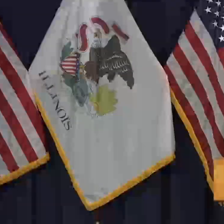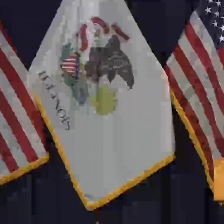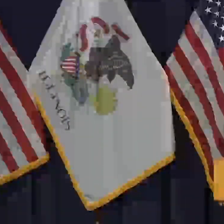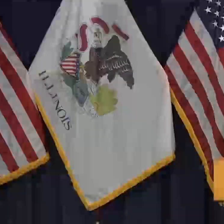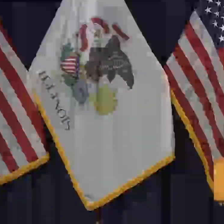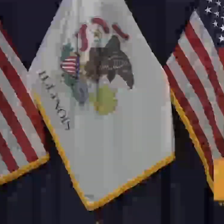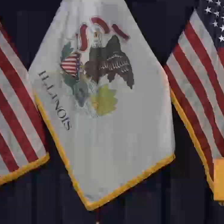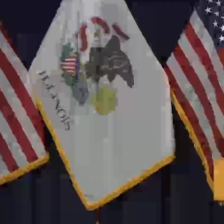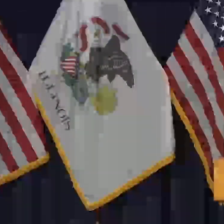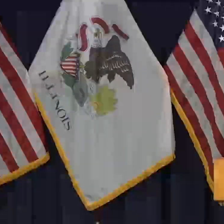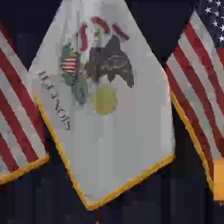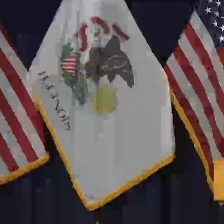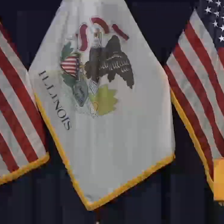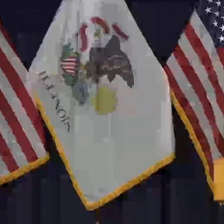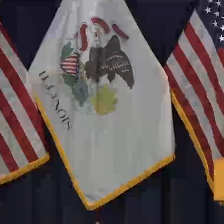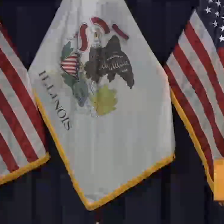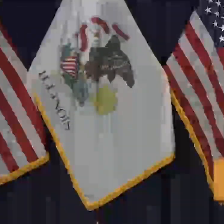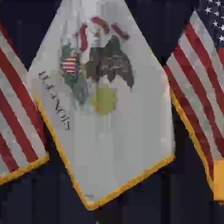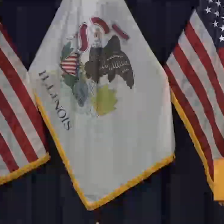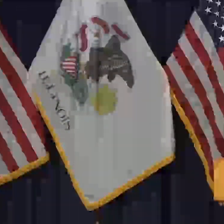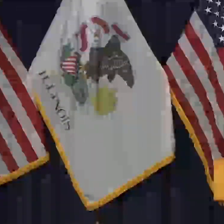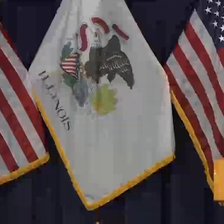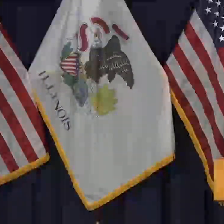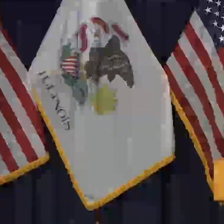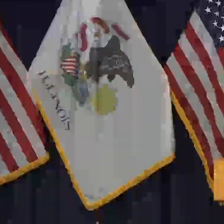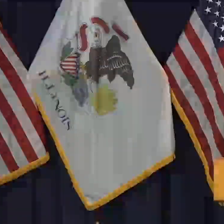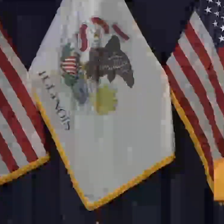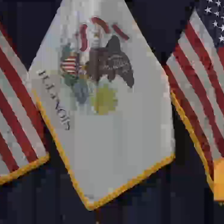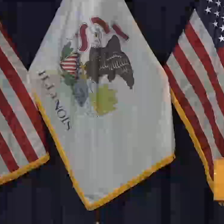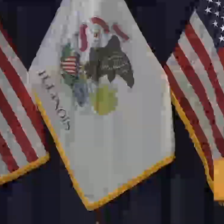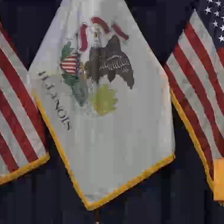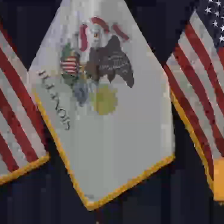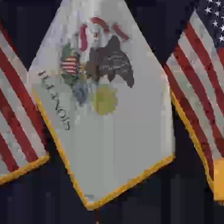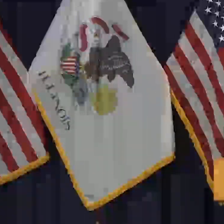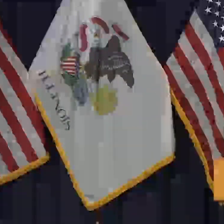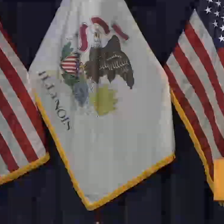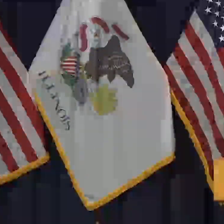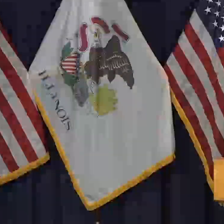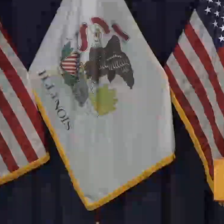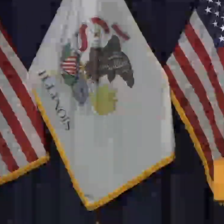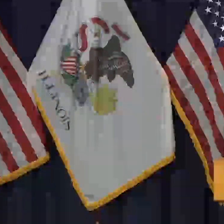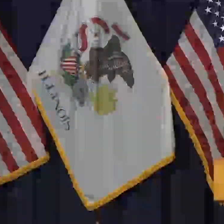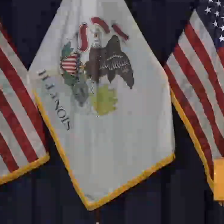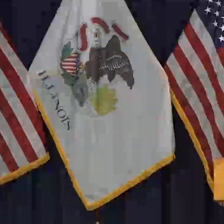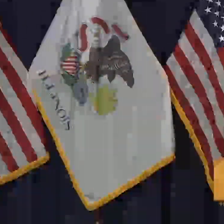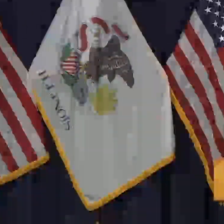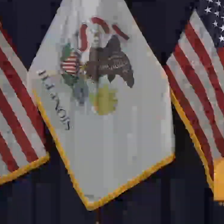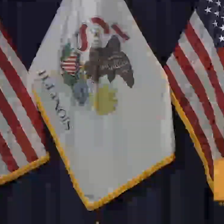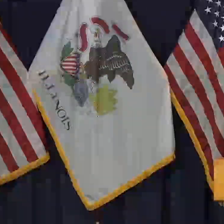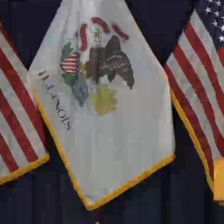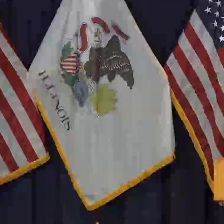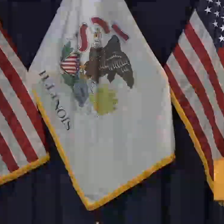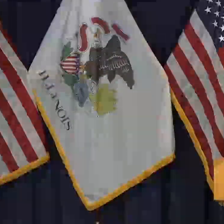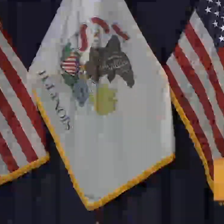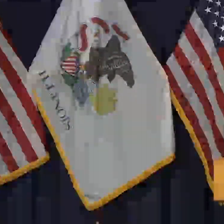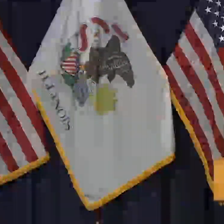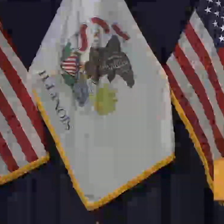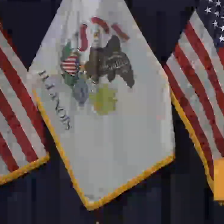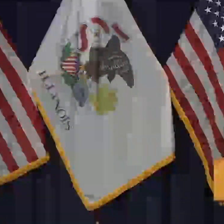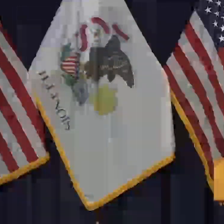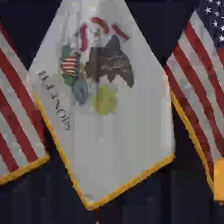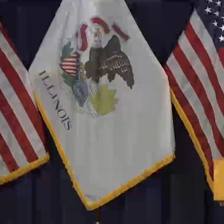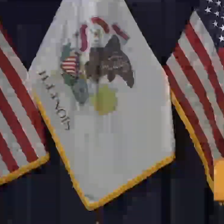convertido en el grupo con la mayor porcentaje de casos positivos de COVID-19. Con el número de